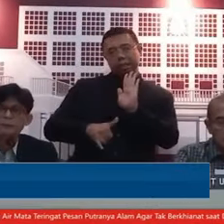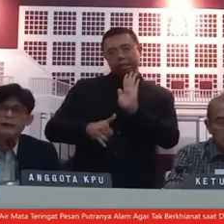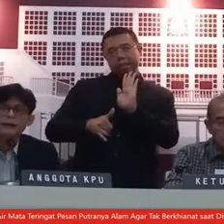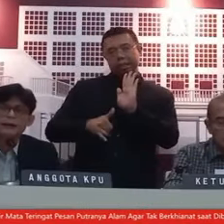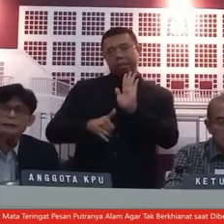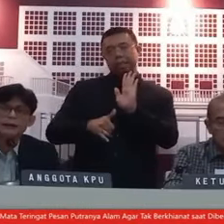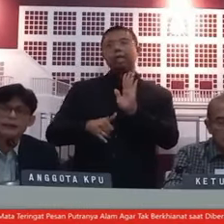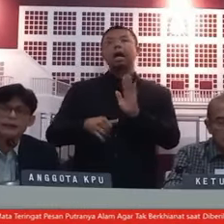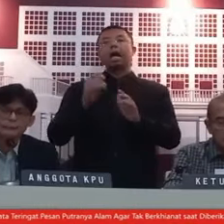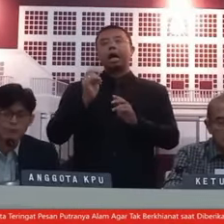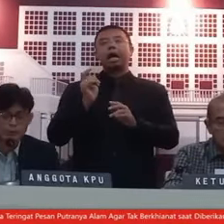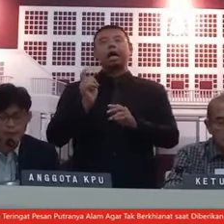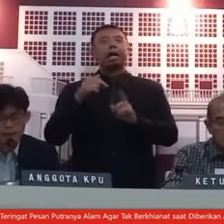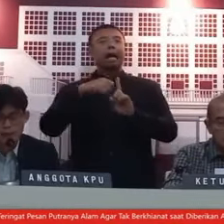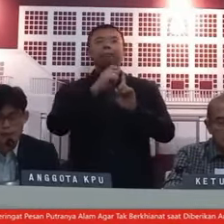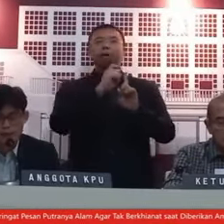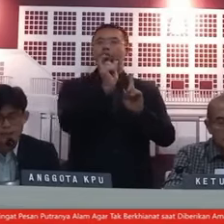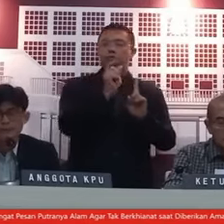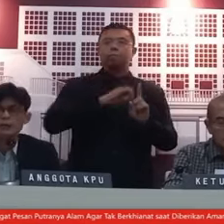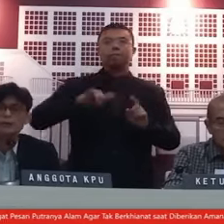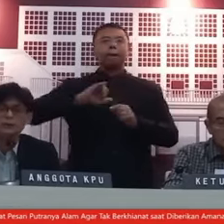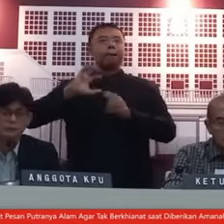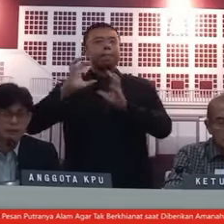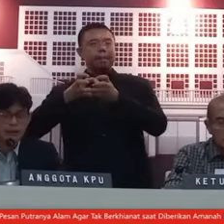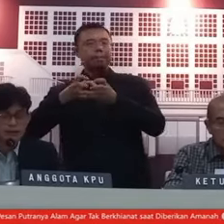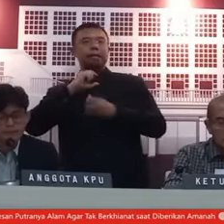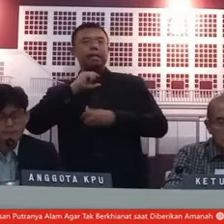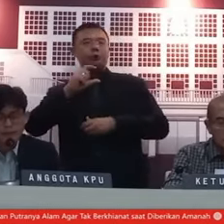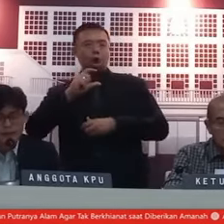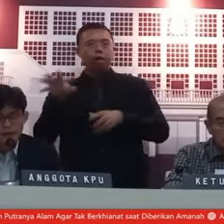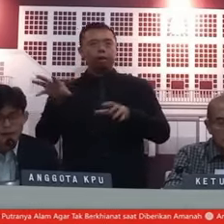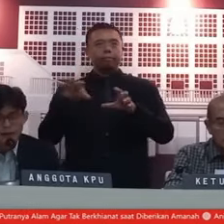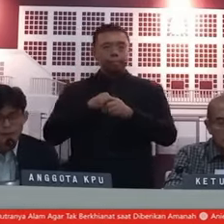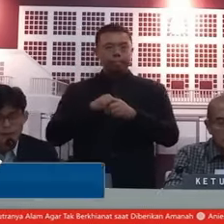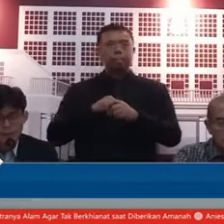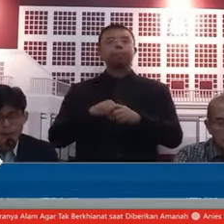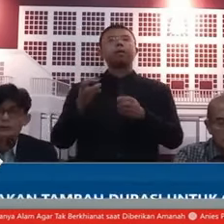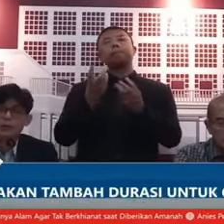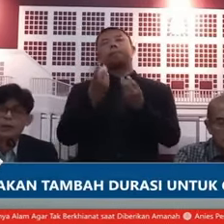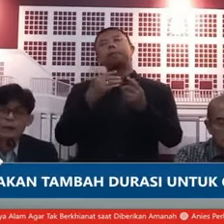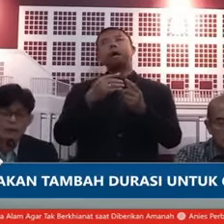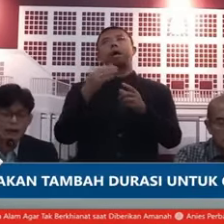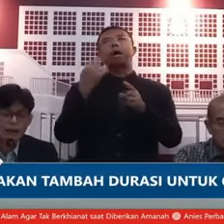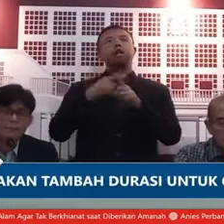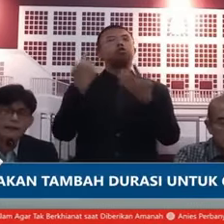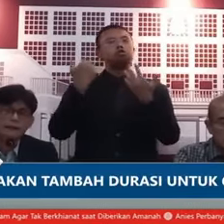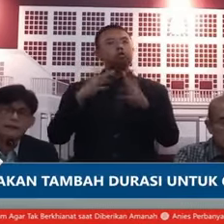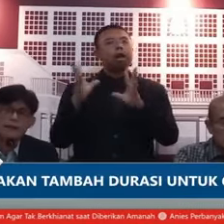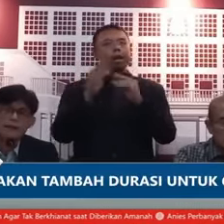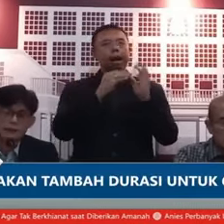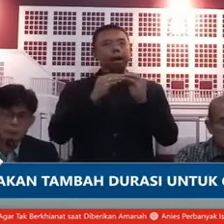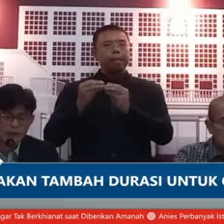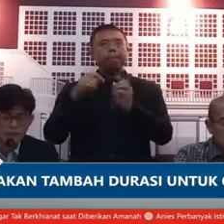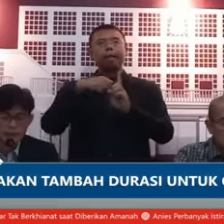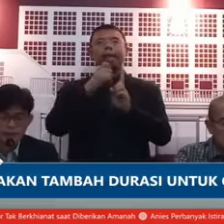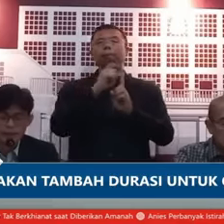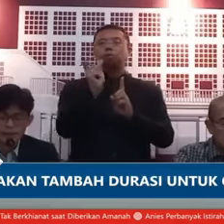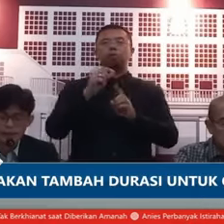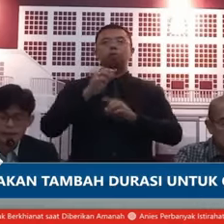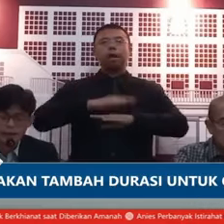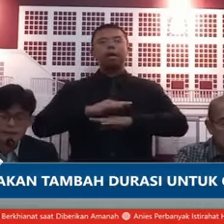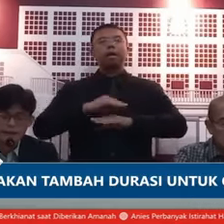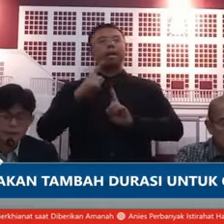hasil rapat disepakati bahwa durasi segmen ke-6 mulanya 2 menit jadi 4 menit. Menurut Agus, meski ada perubahan